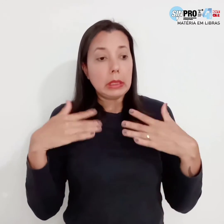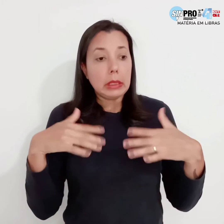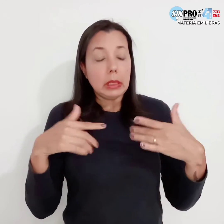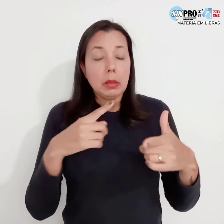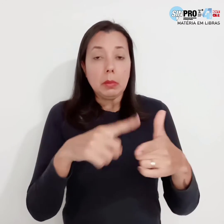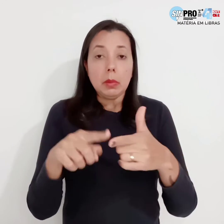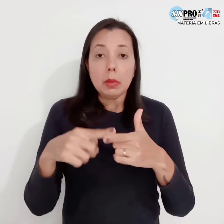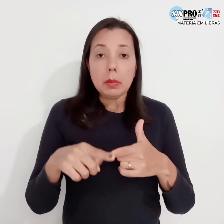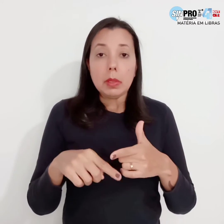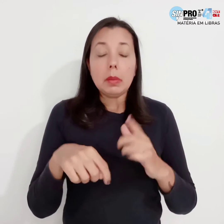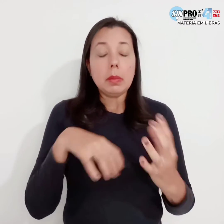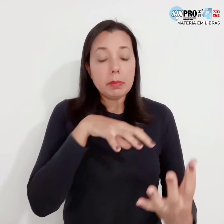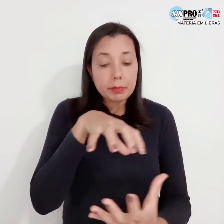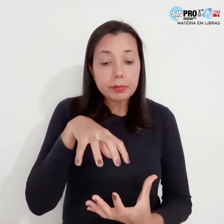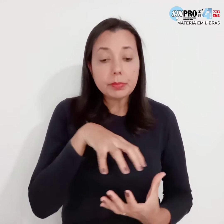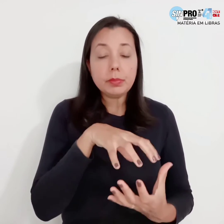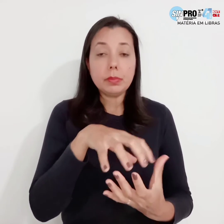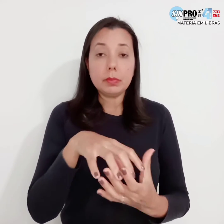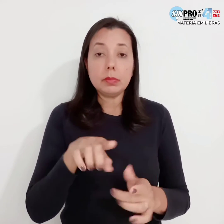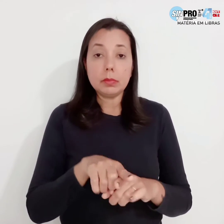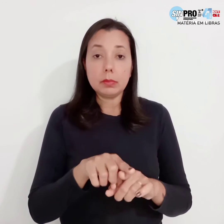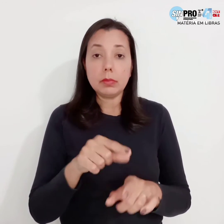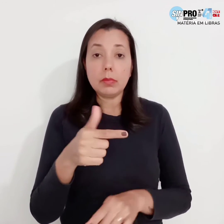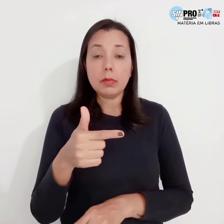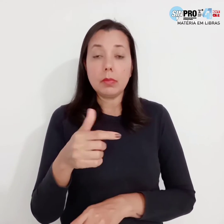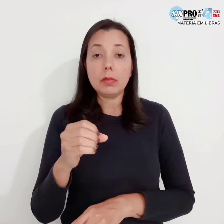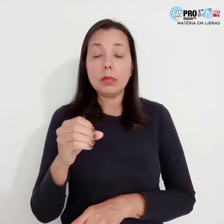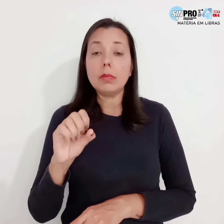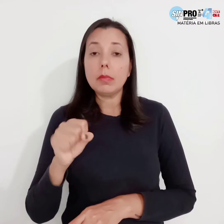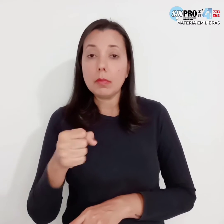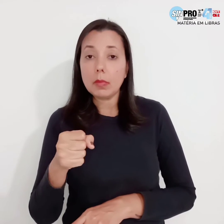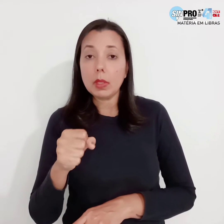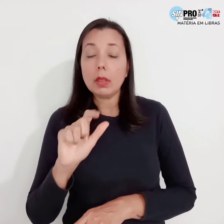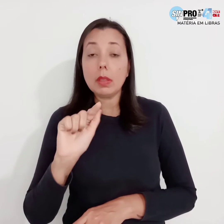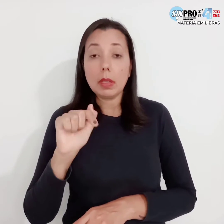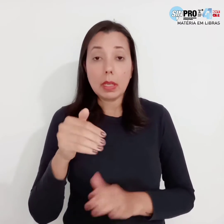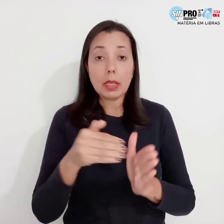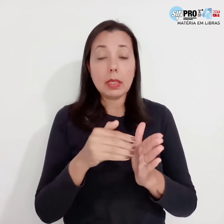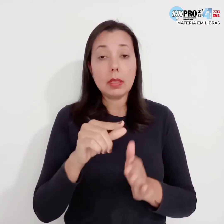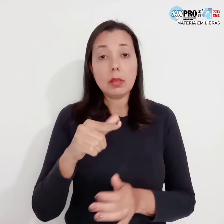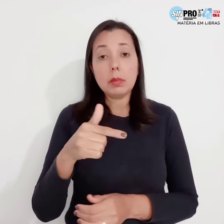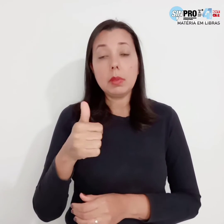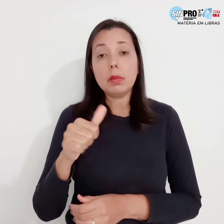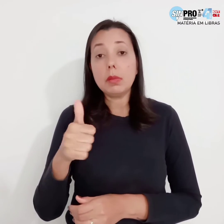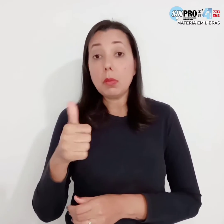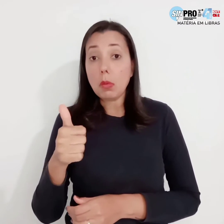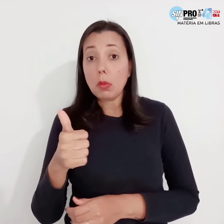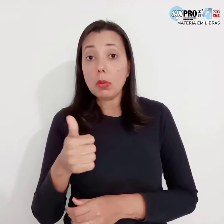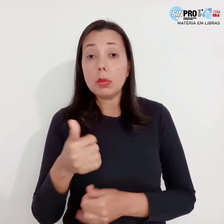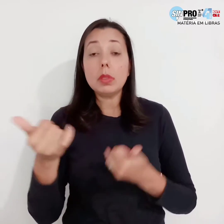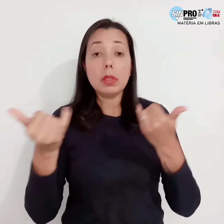crise internacional de 2008 a 2011, informa Neri.